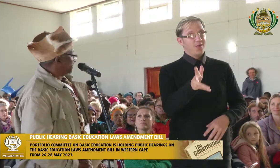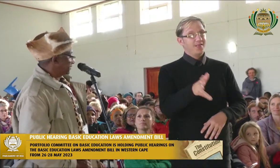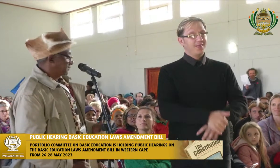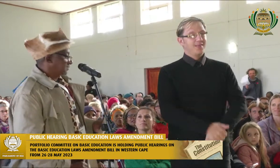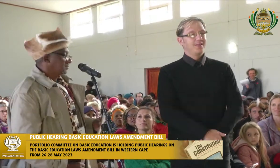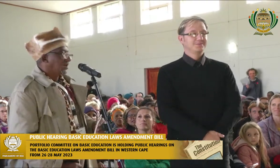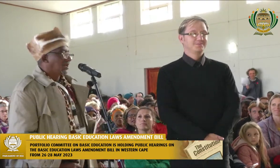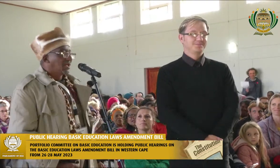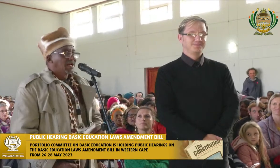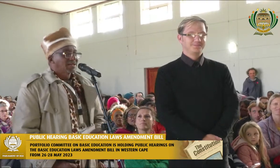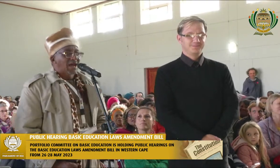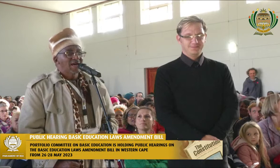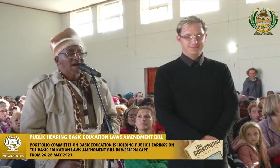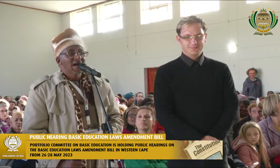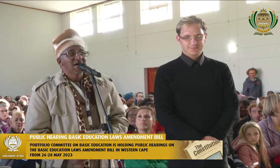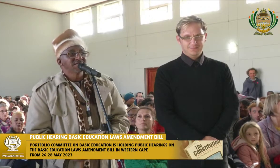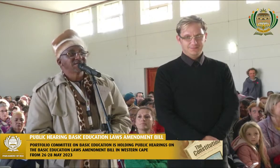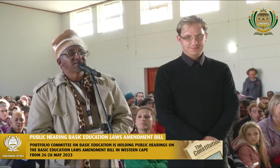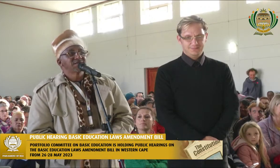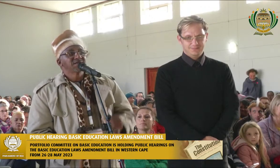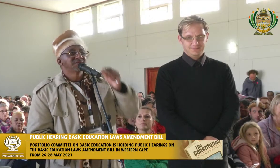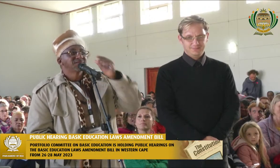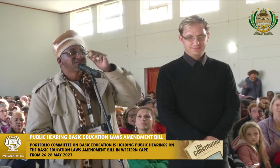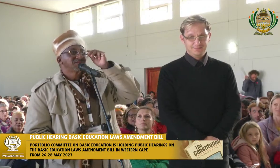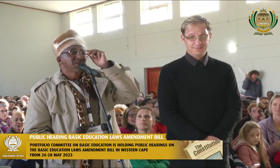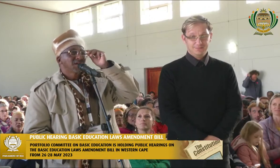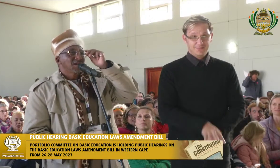ride. Kai Gangangs,